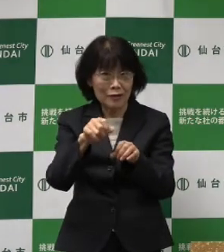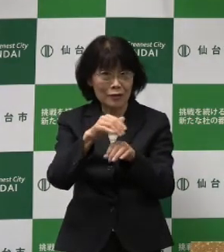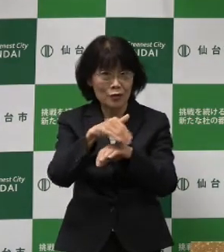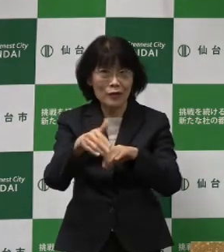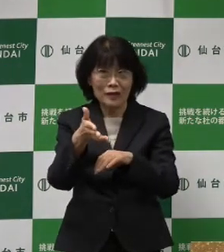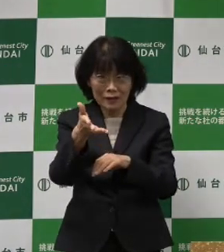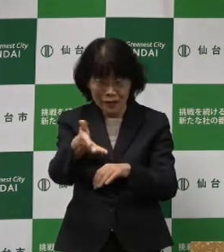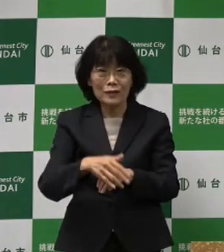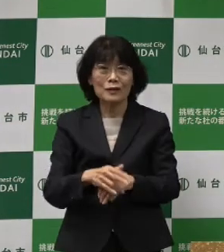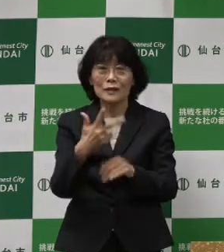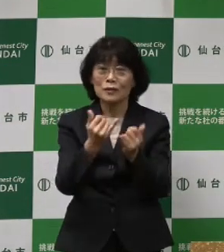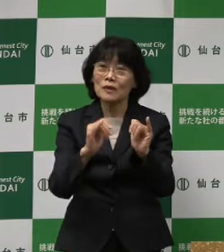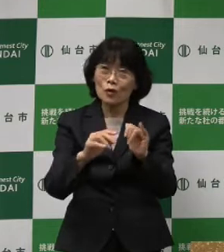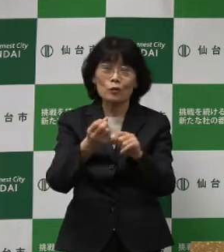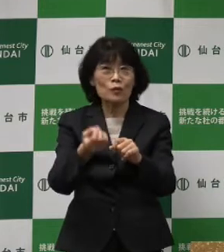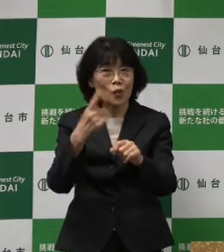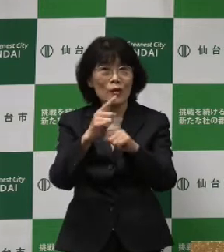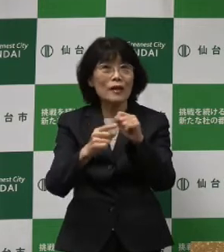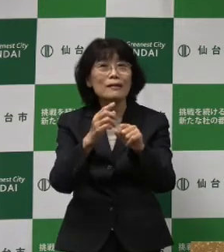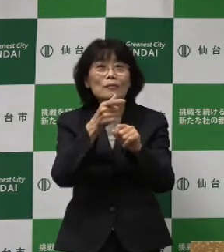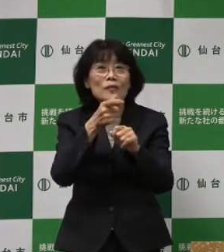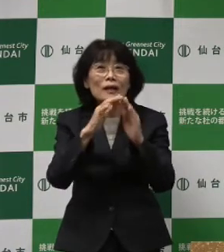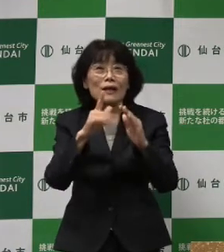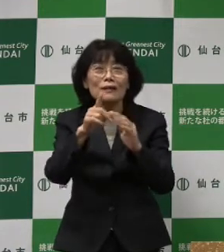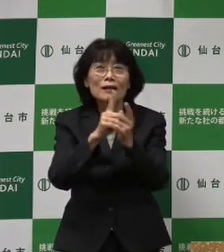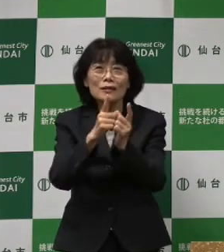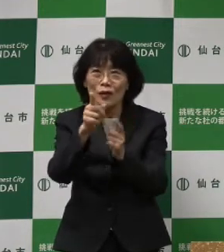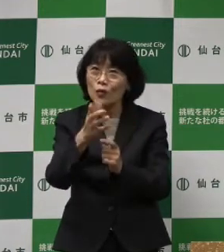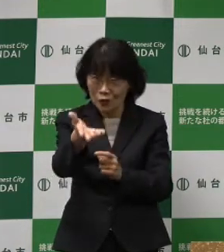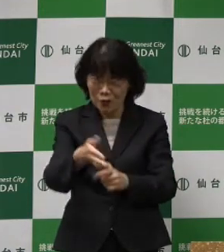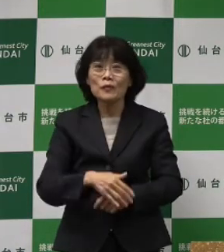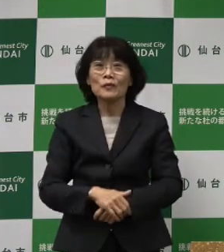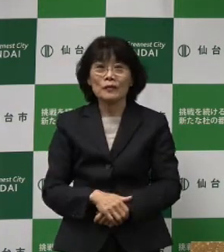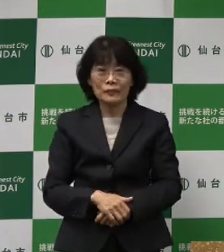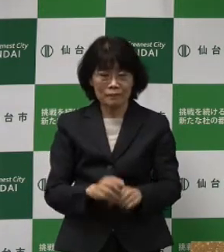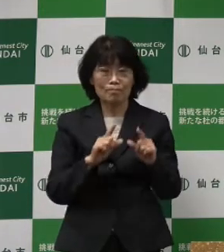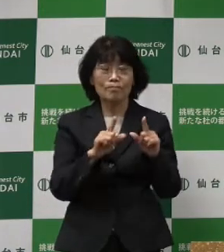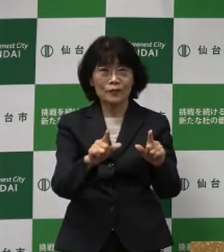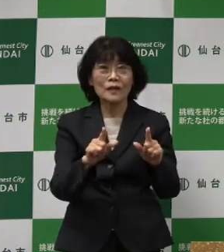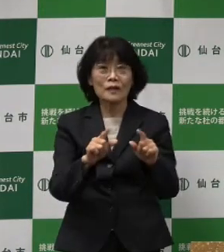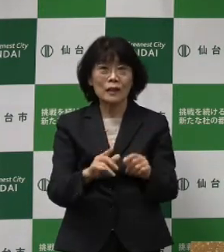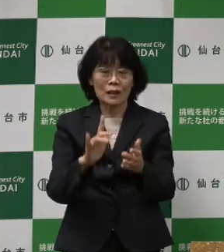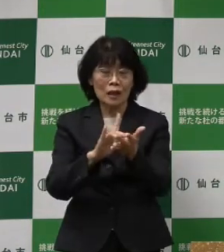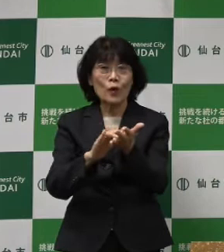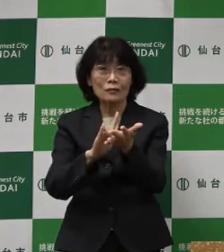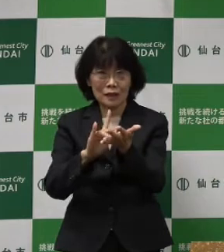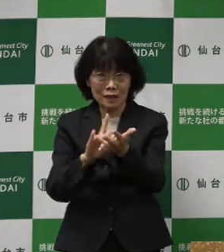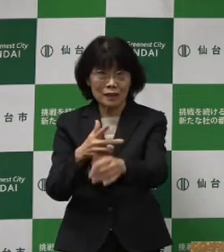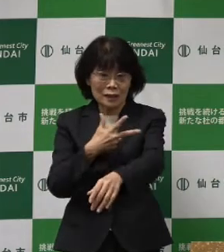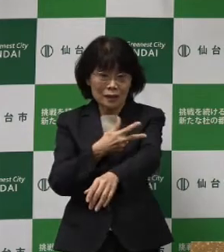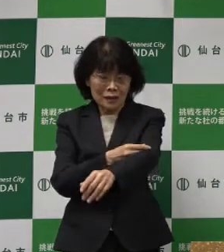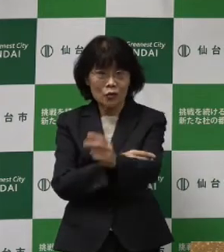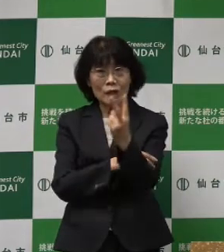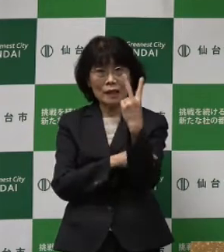の忘年会についてはどのように考えていらっしゃいますでしょうか。 ワクチンの2回接種を済まされた